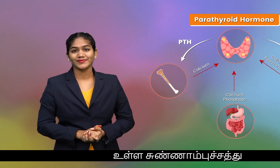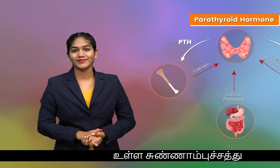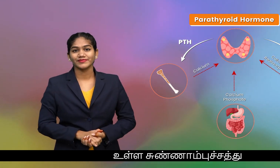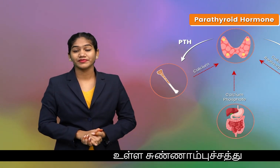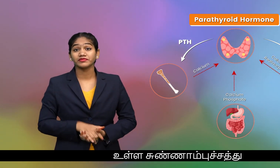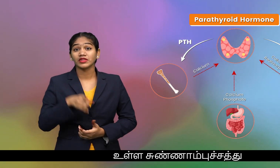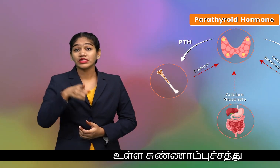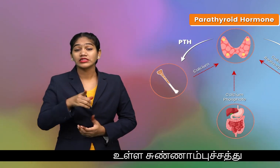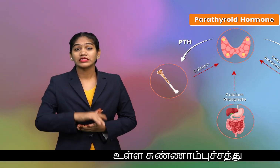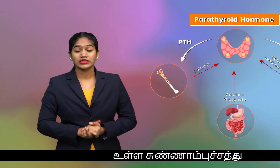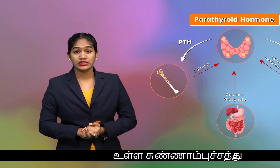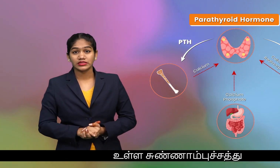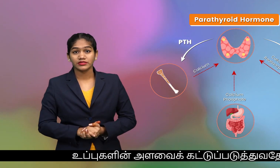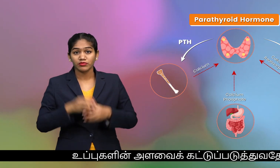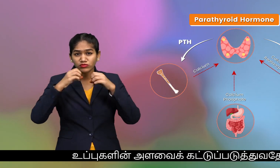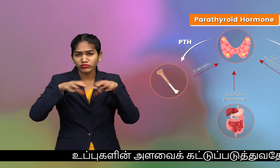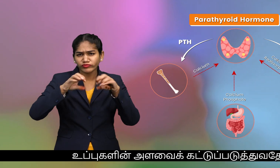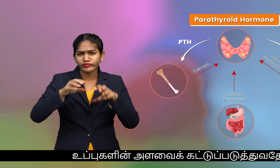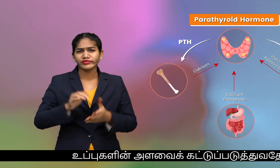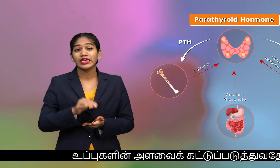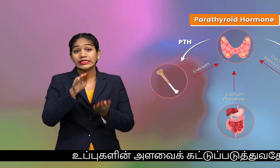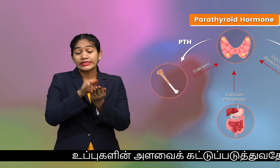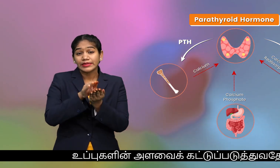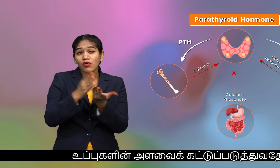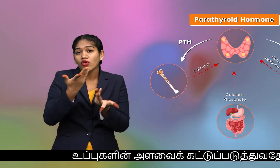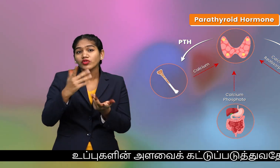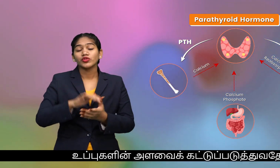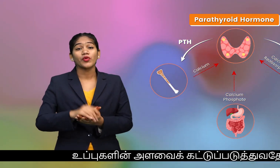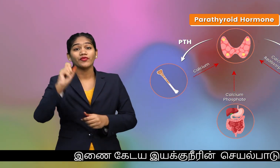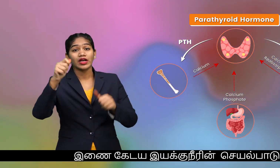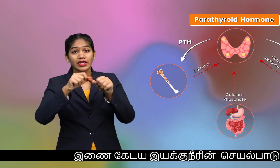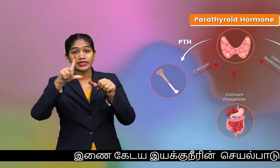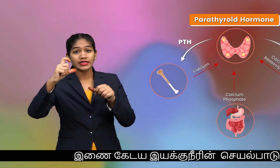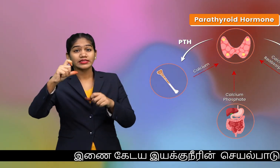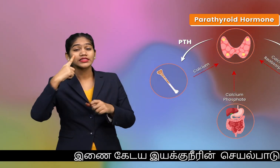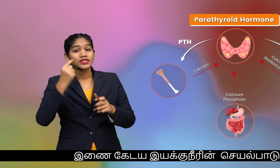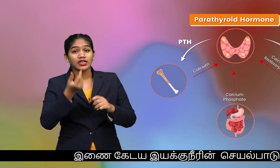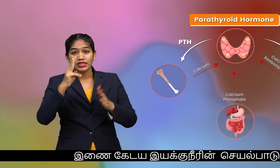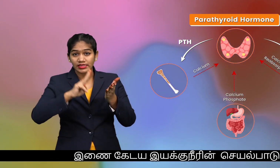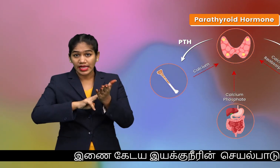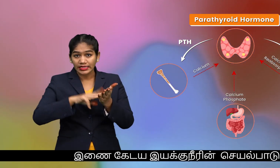உள்ள சுண்ணாம்புச்சத்து உப்புக்களின் அளவை கட்டுப்படுத்துவதே இணைக்கேடைய இயக்குநீரின் செயல்பாடு.